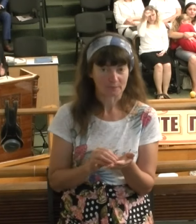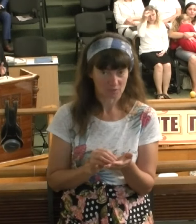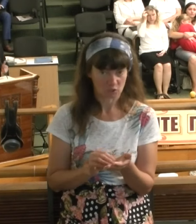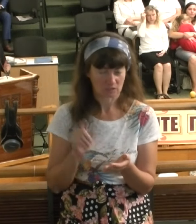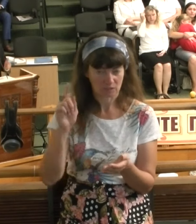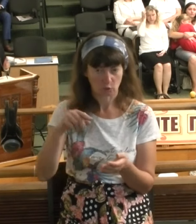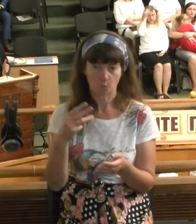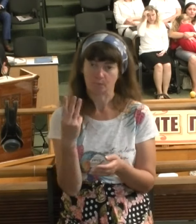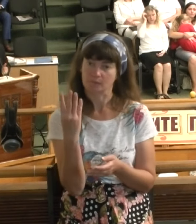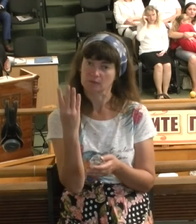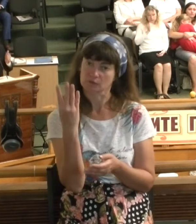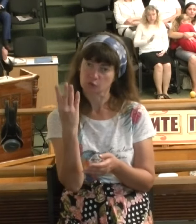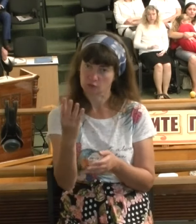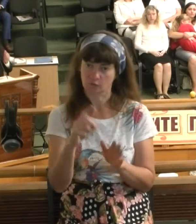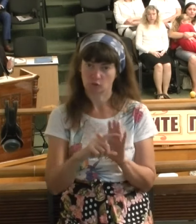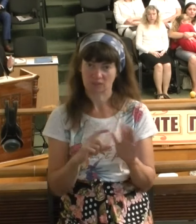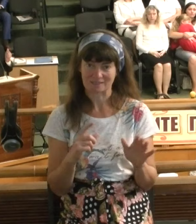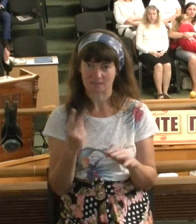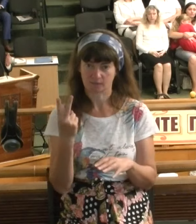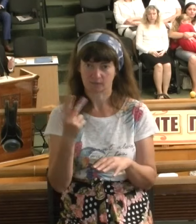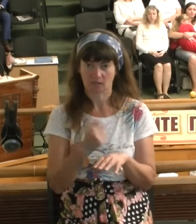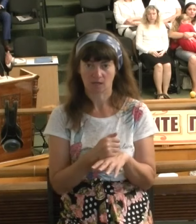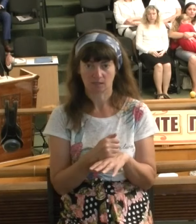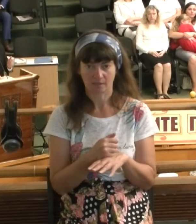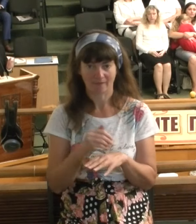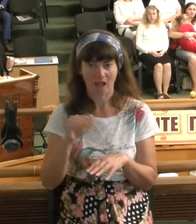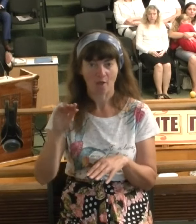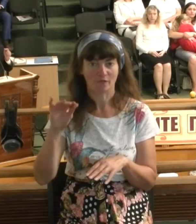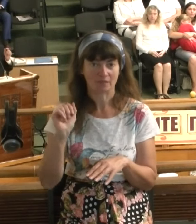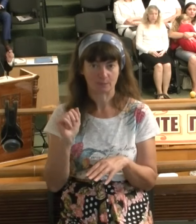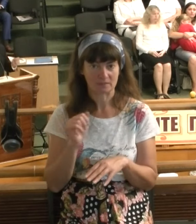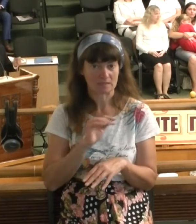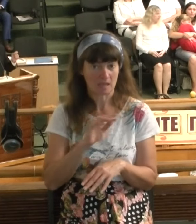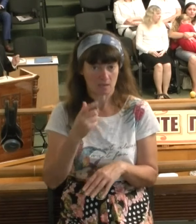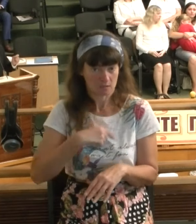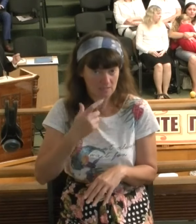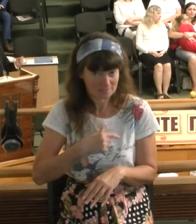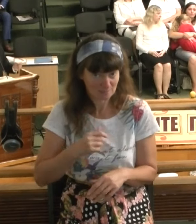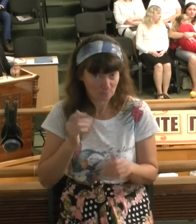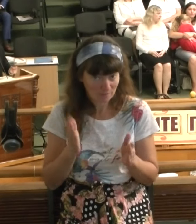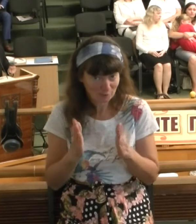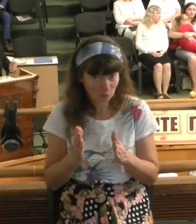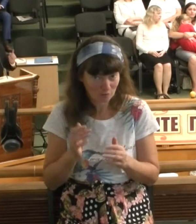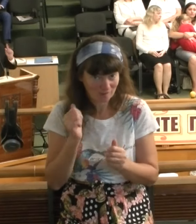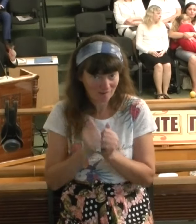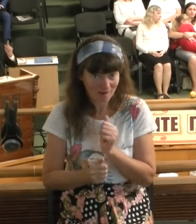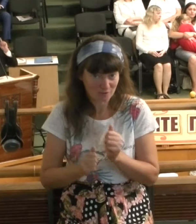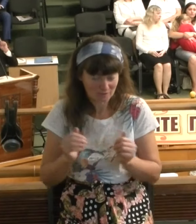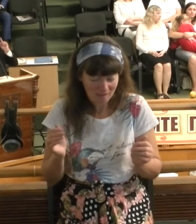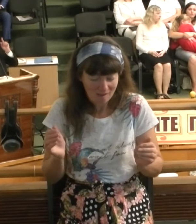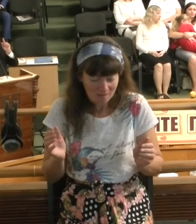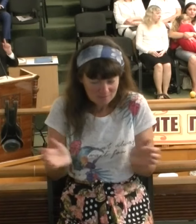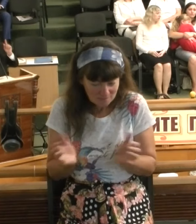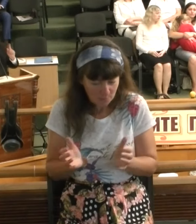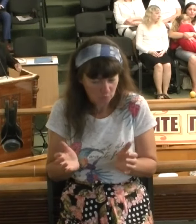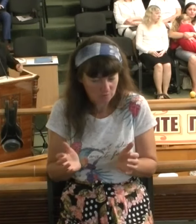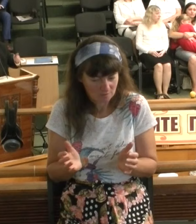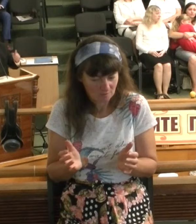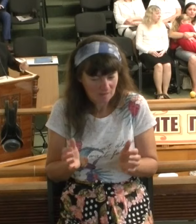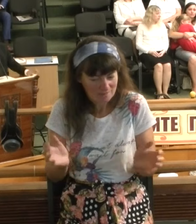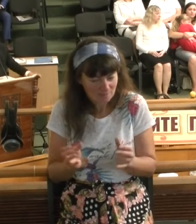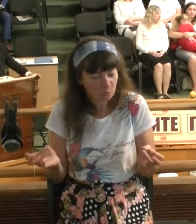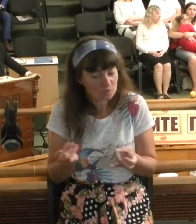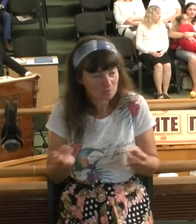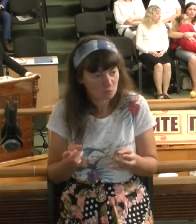4 стих 2 главы. Не о себе только каждый заботится, но каждый и о других. Ибо у